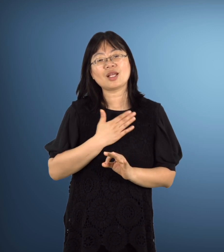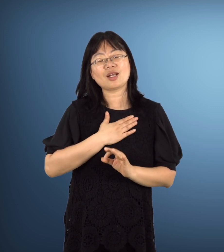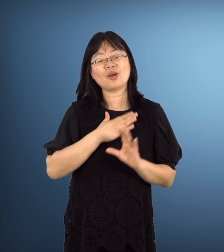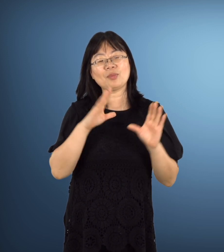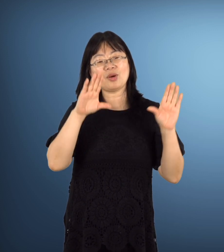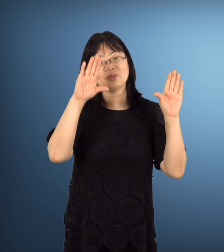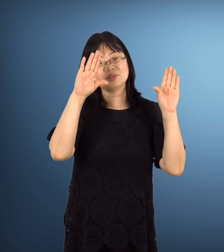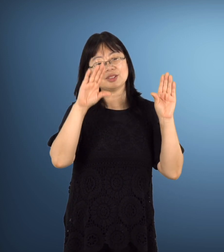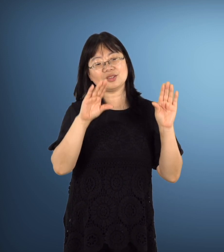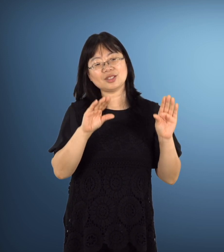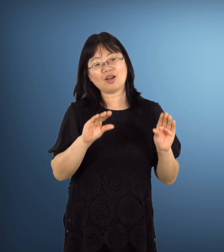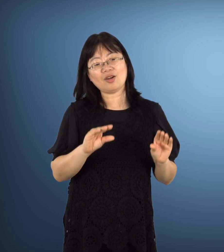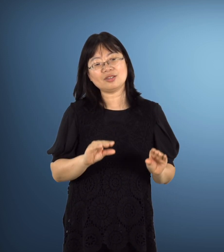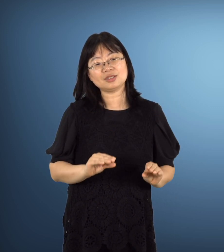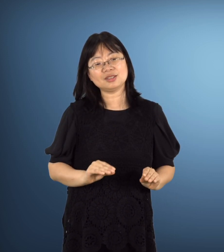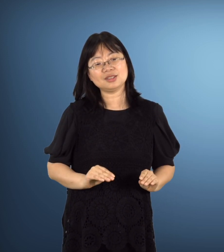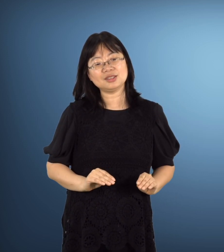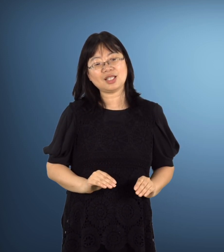아니면 내가